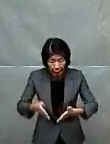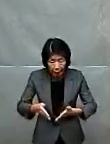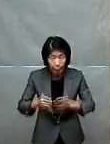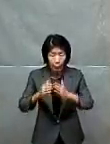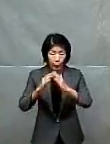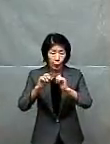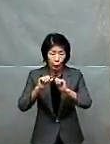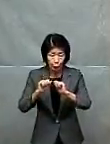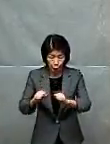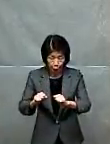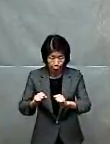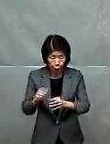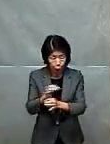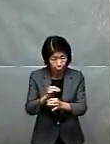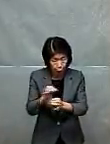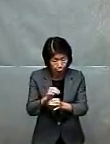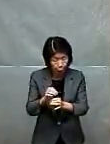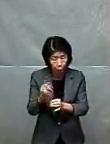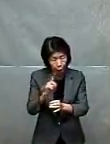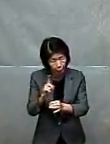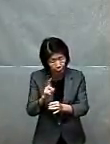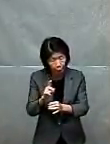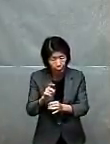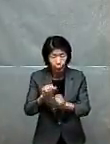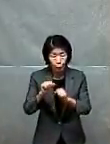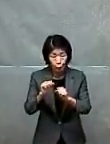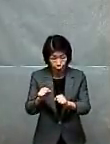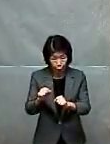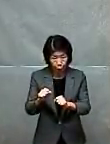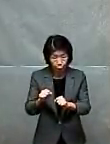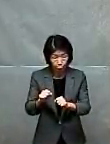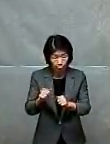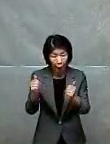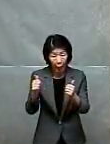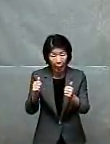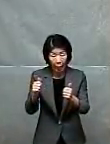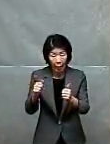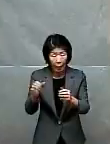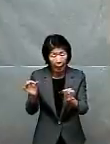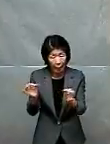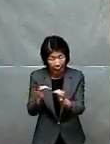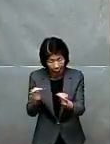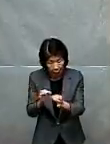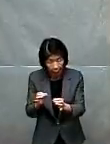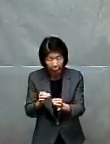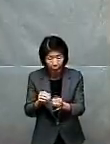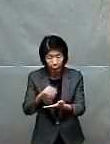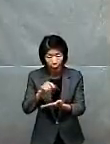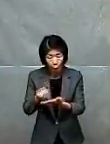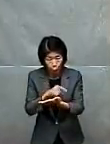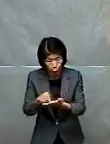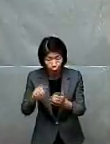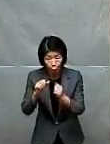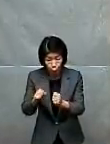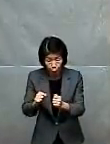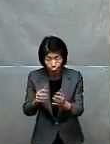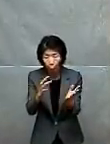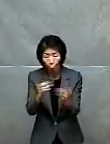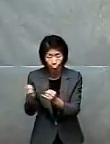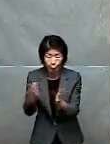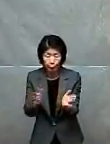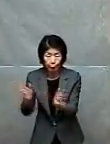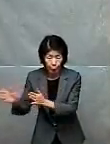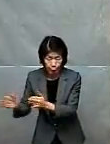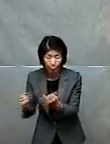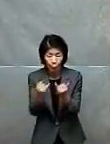まあ、賄っているというような会の方が多いんですけれども、で女性の会もですね、